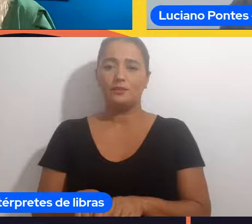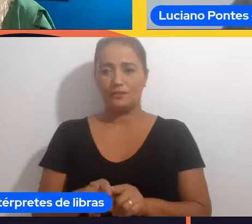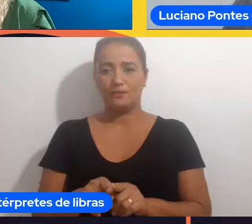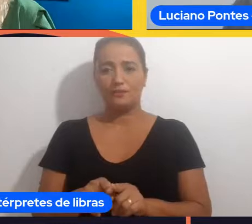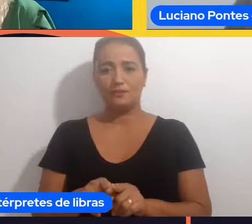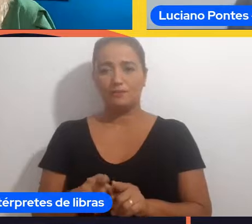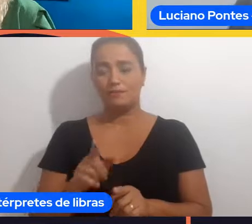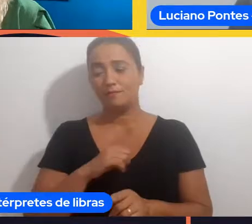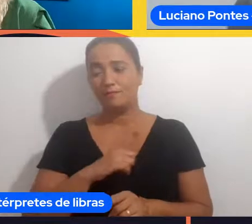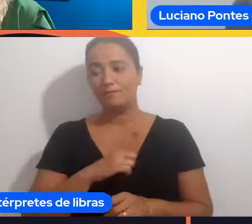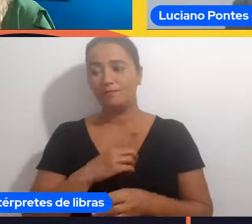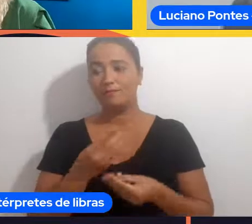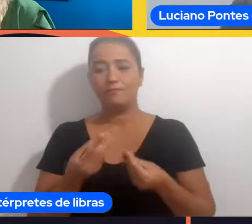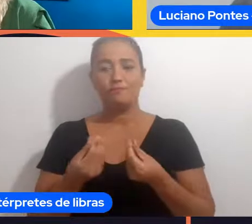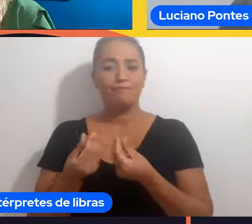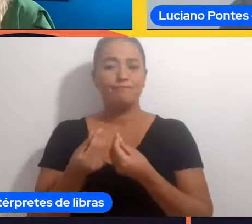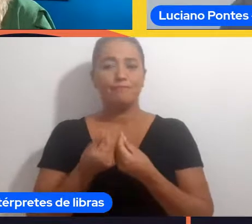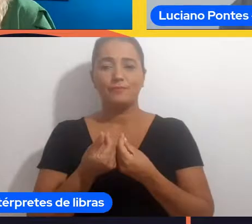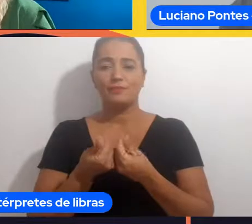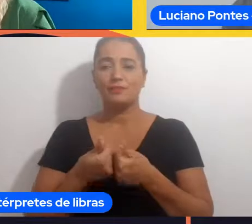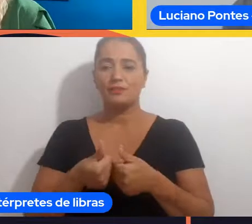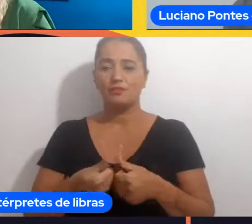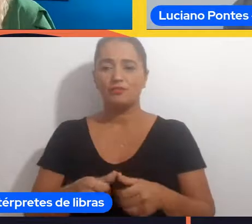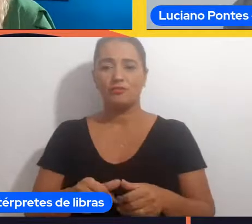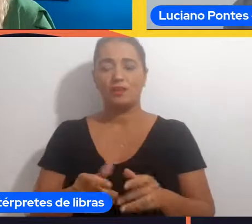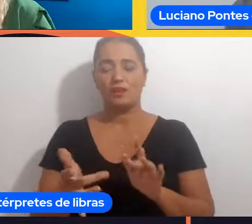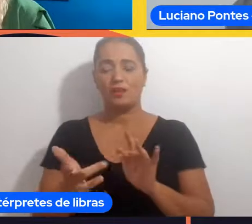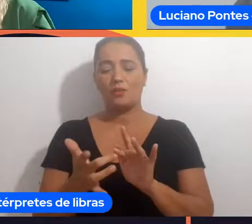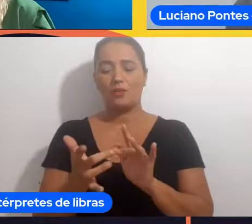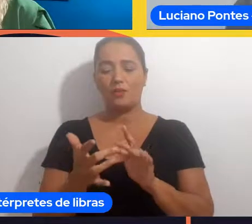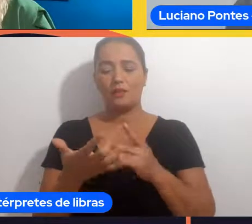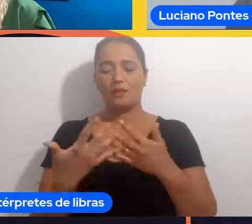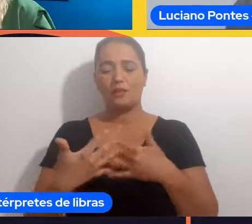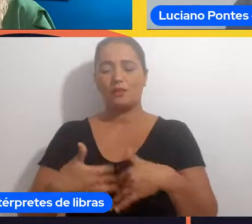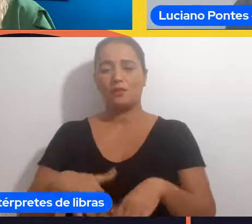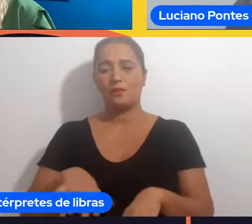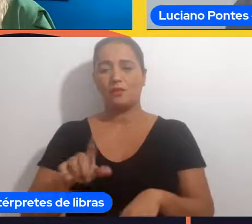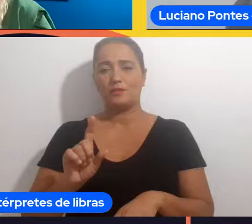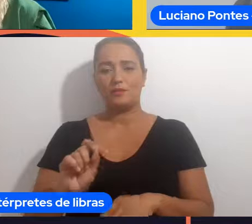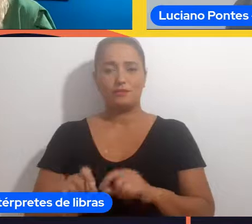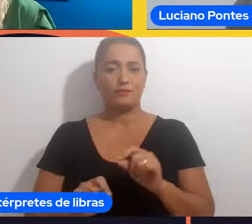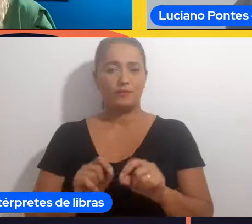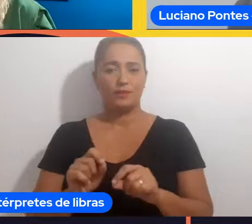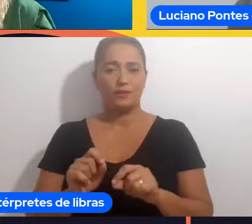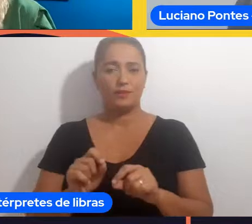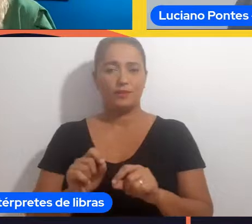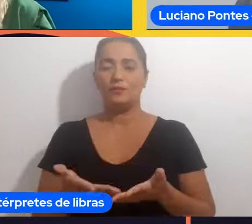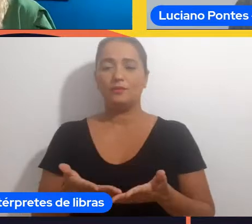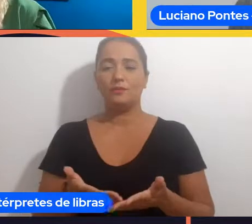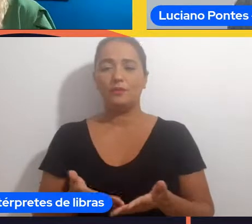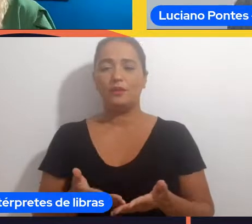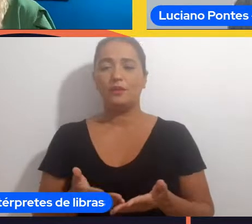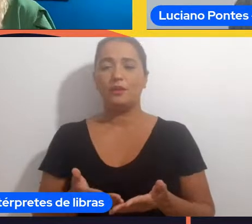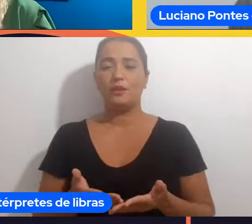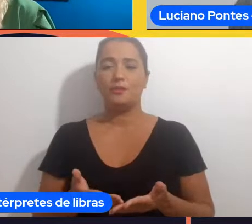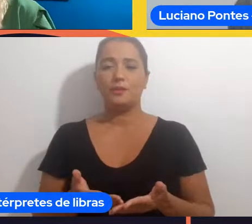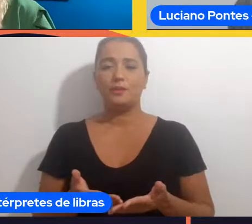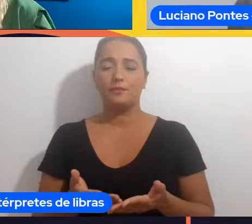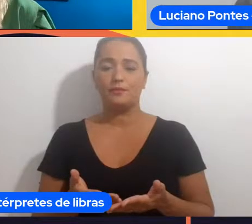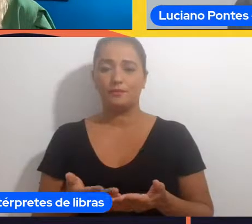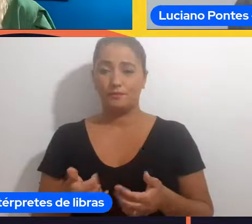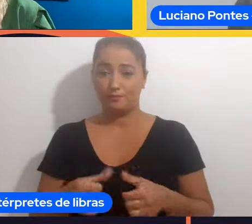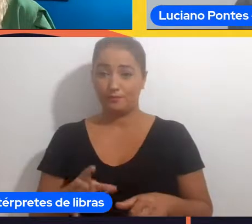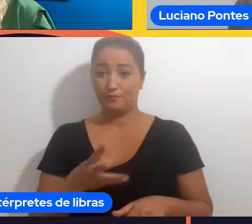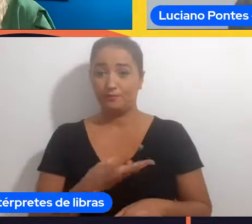Então, estar na natureza é um presente divino. Eu acho que depois de tudo isso que a gente está